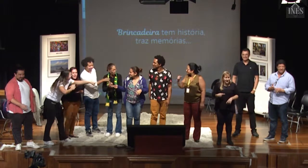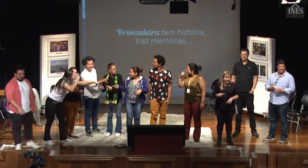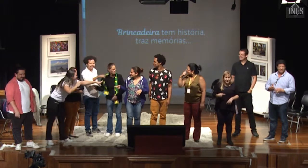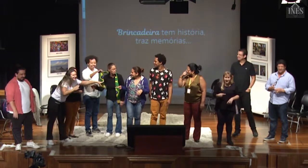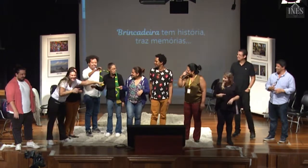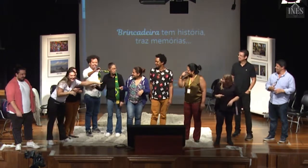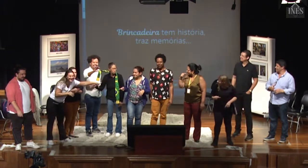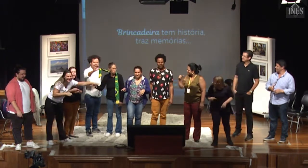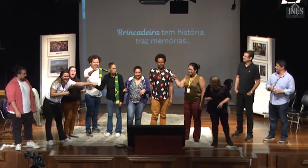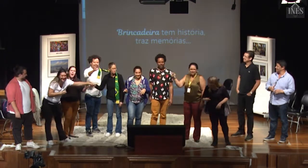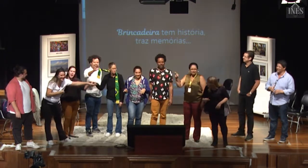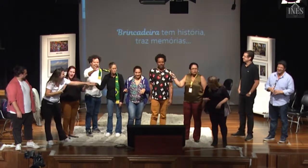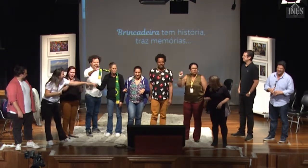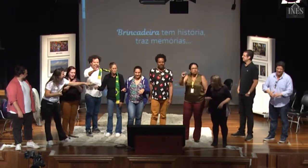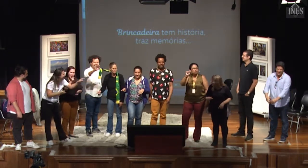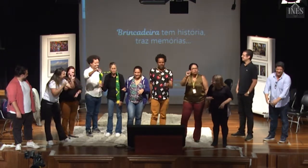Vanessa que errou. Vanessa.